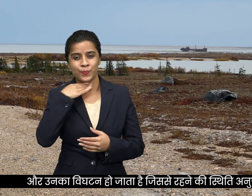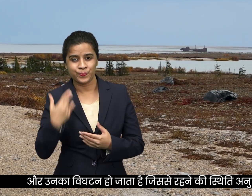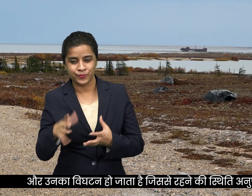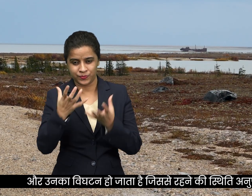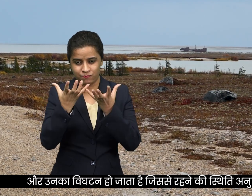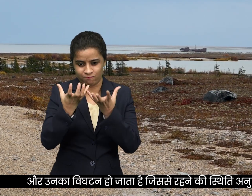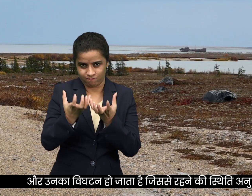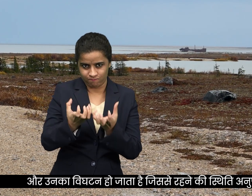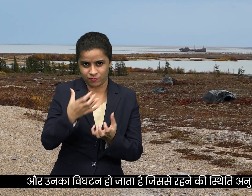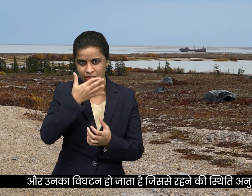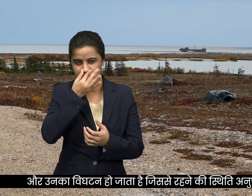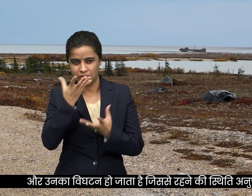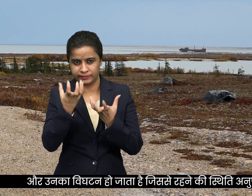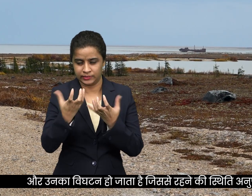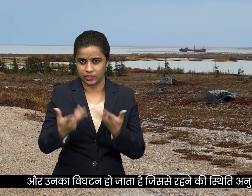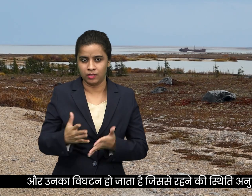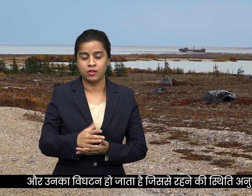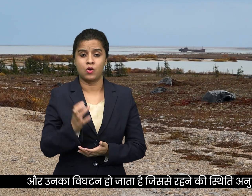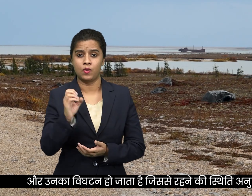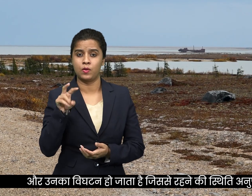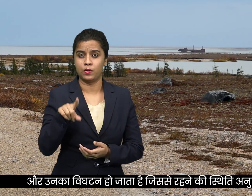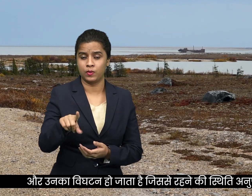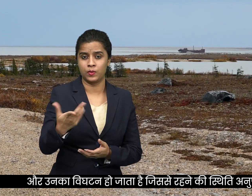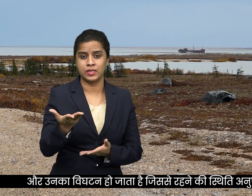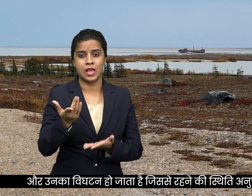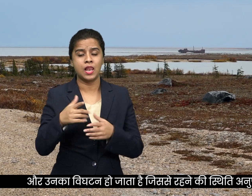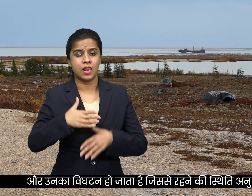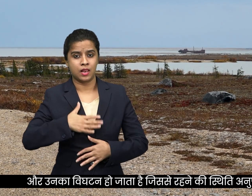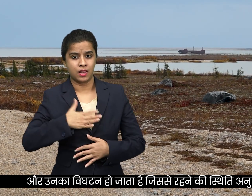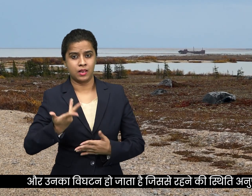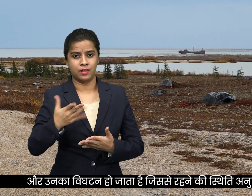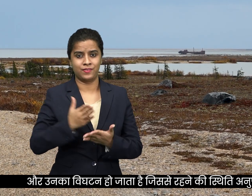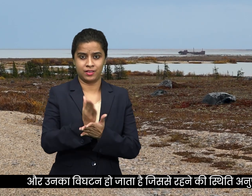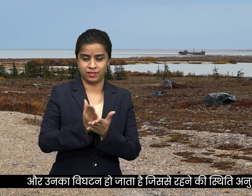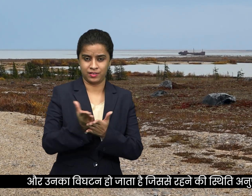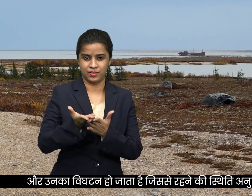और उनका विघटन हो जाता है, जिससे रहने की स्थिति अनुपयुक्त हो जाती है।